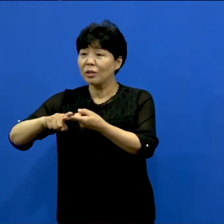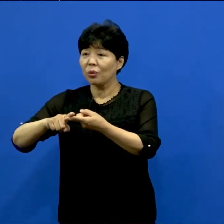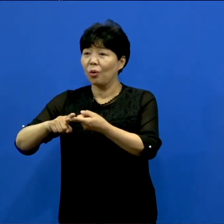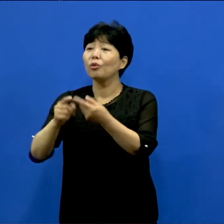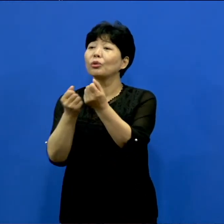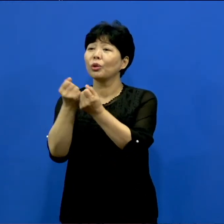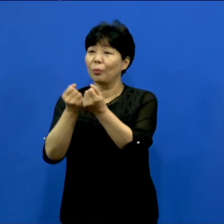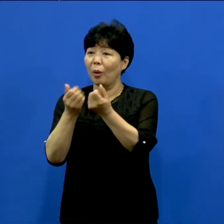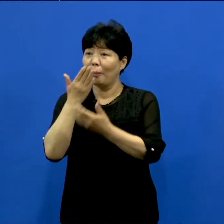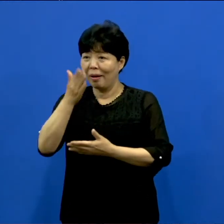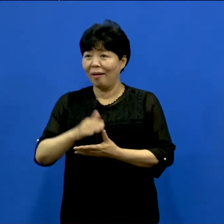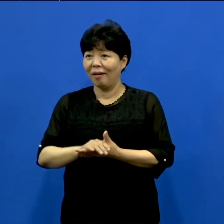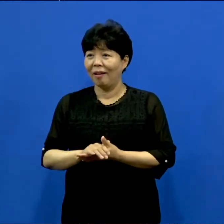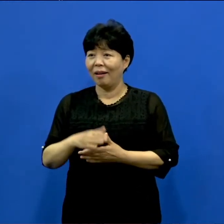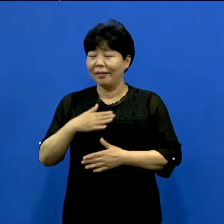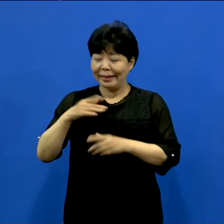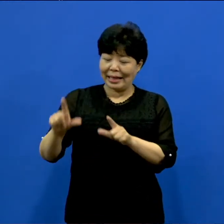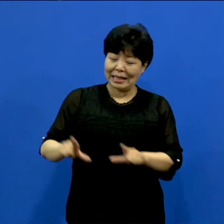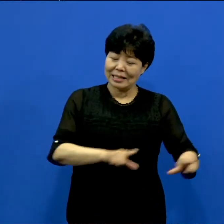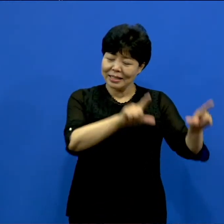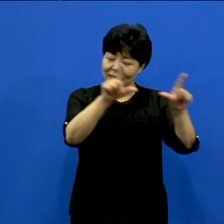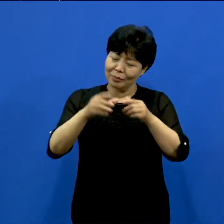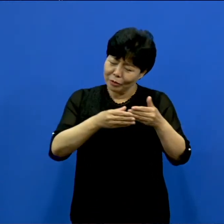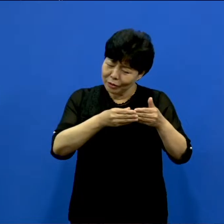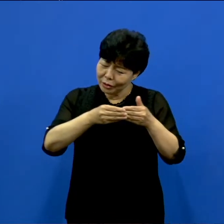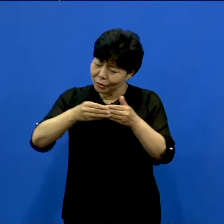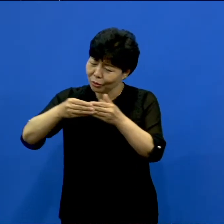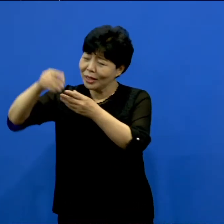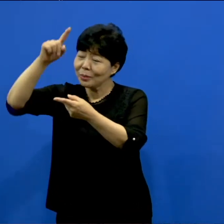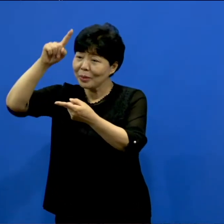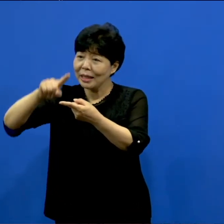인도를 어떻게 내 삶 속에 인도하셨는지 간증도 하셔야 돼요.